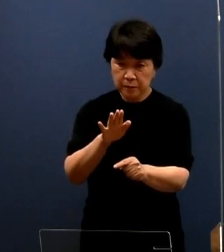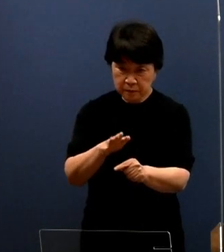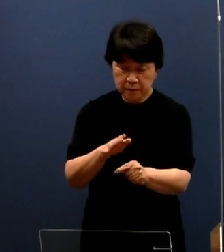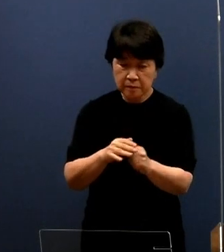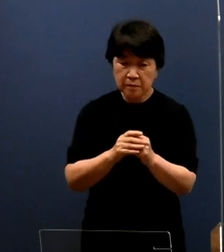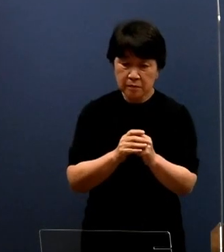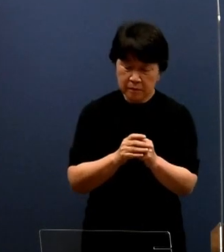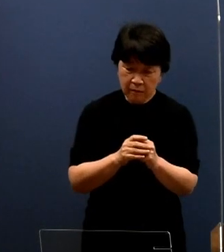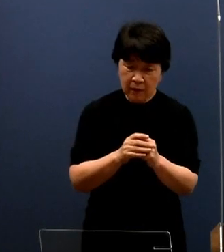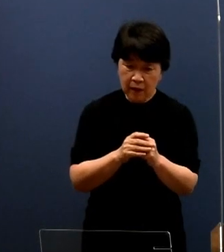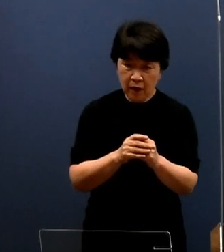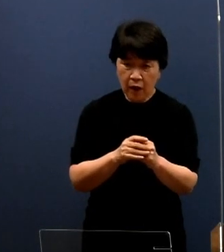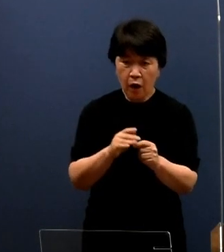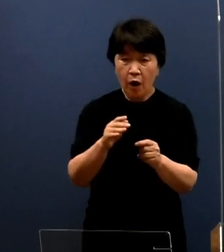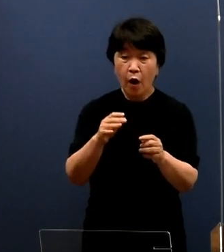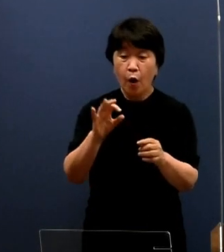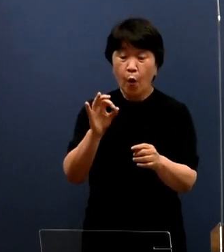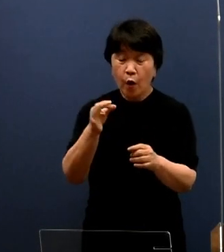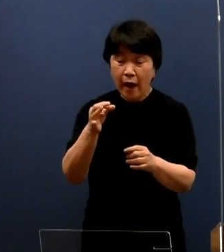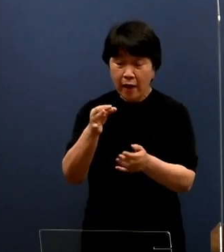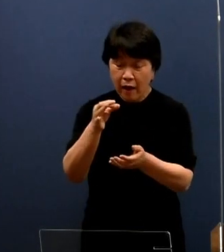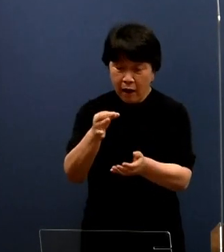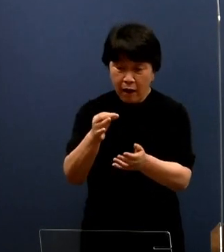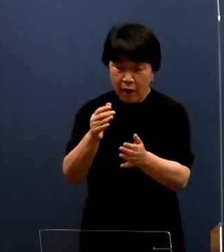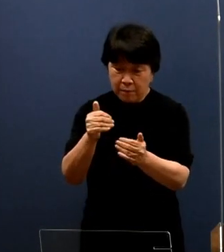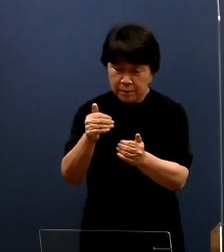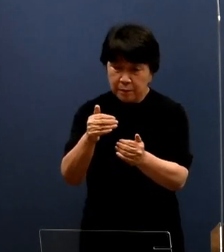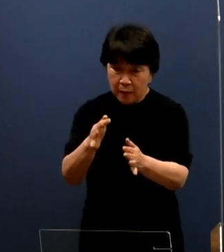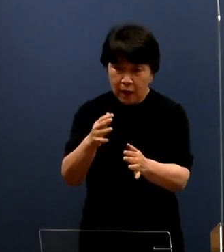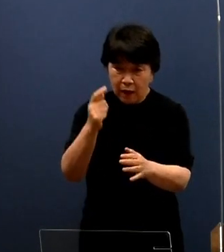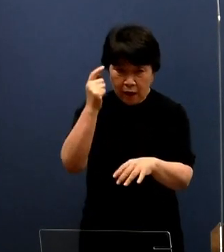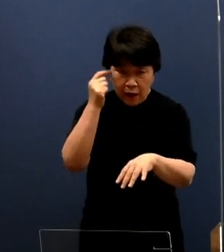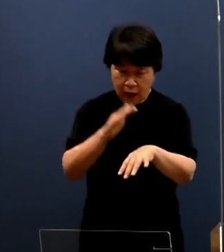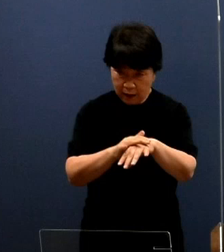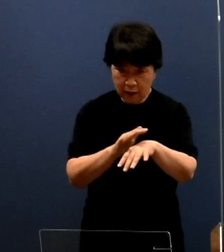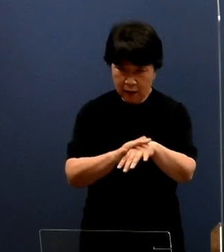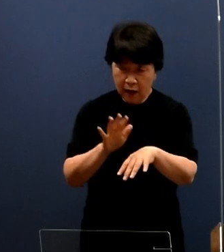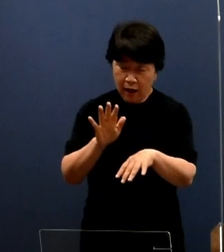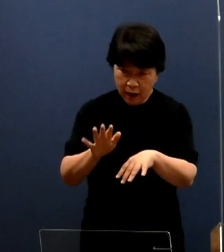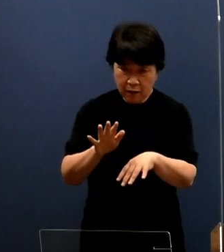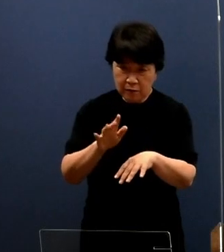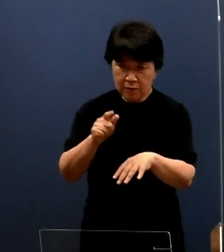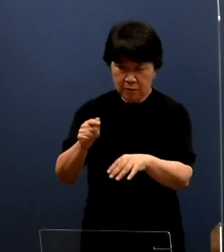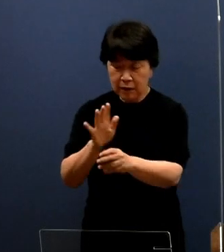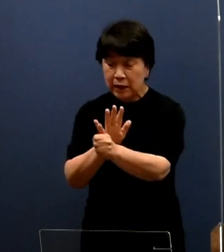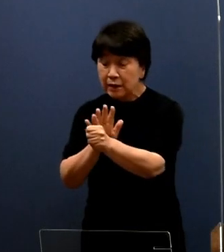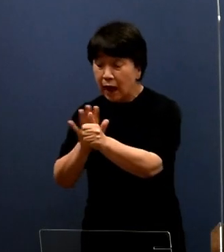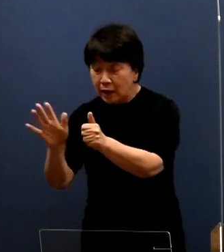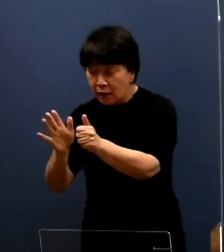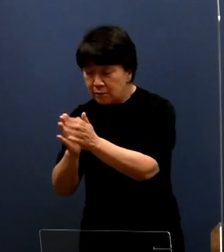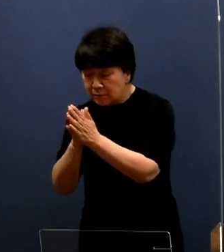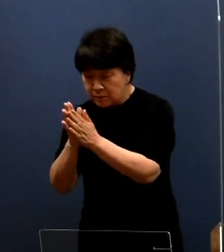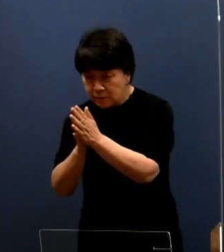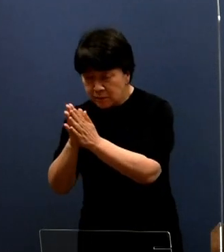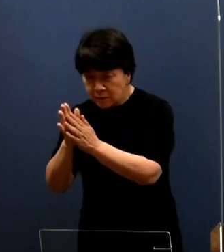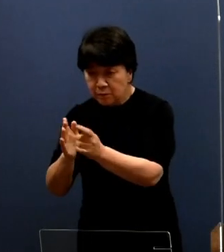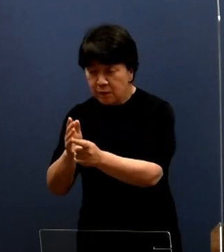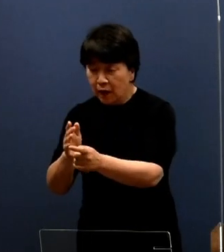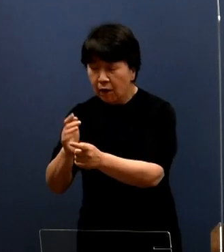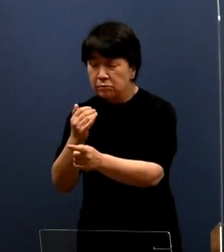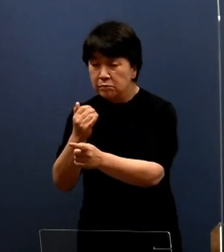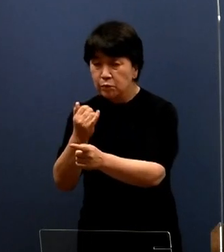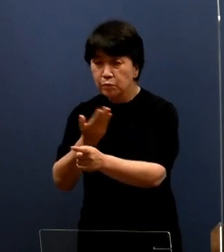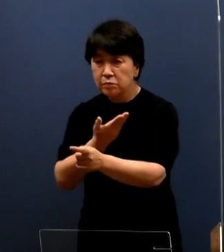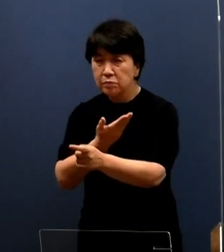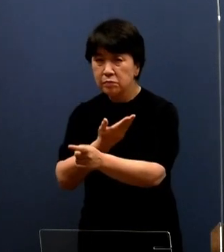う、そのお金を出すべきではないと言ったら内閣葬だってすべきじゃないわけですよね。で、内閣葬で文句言ってなかった人が、まあ、国葬だ